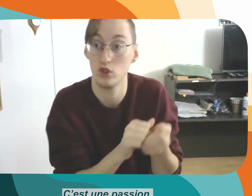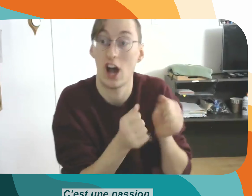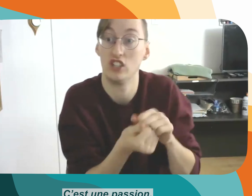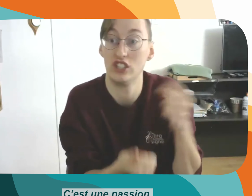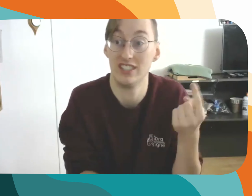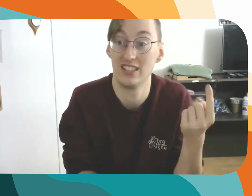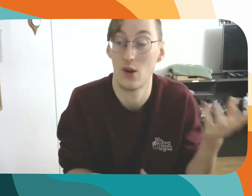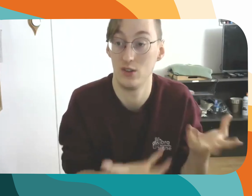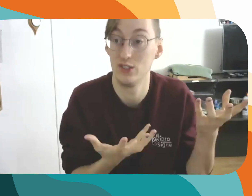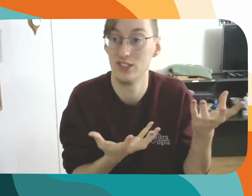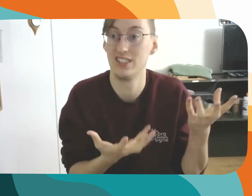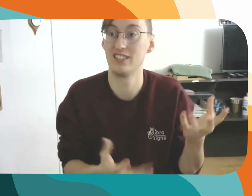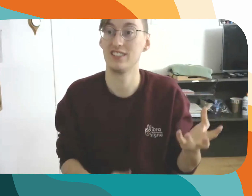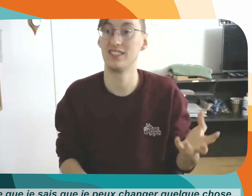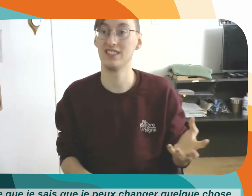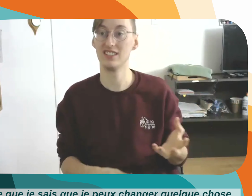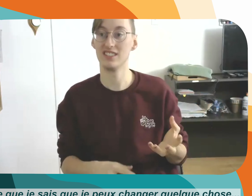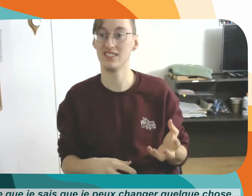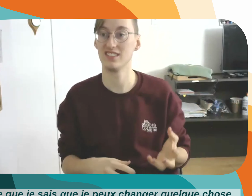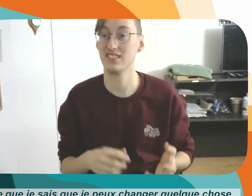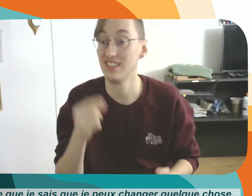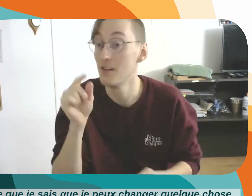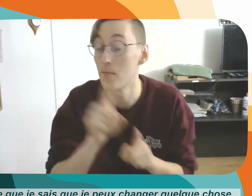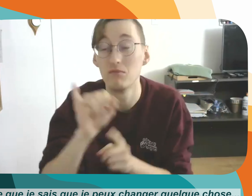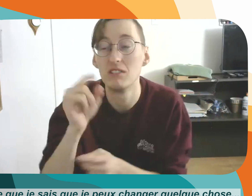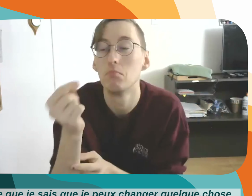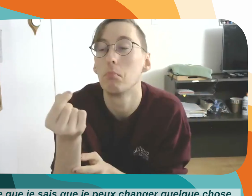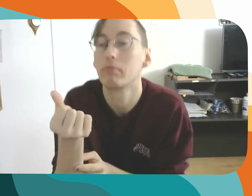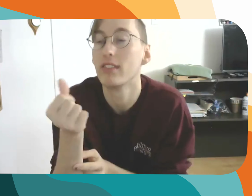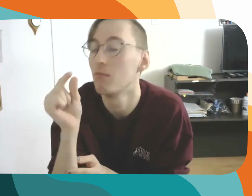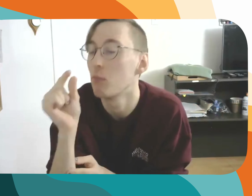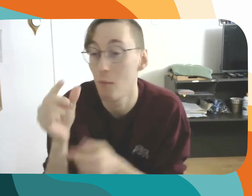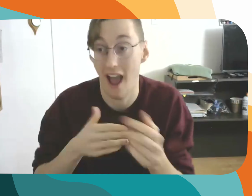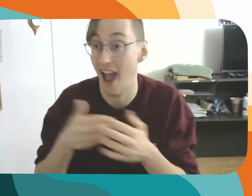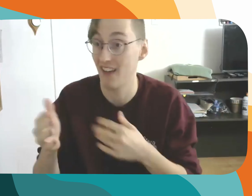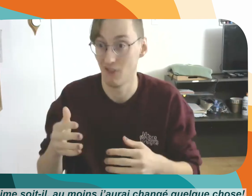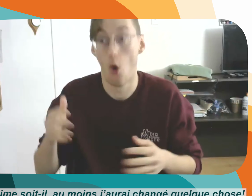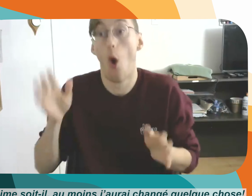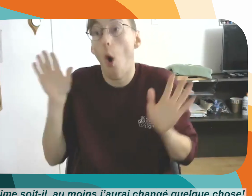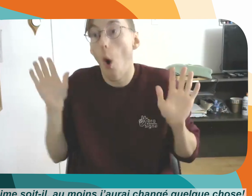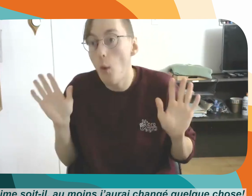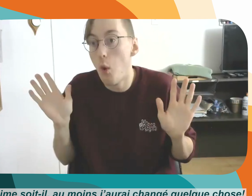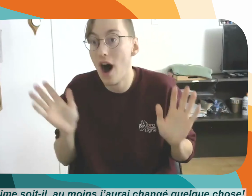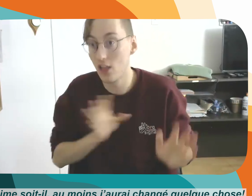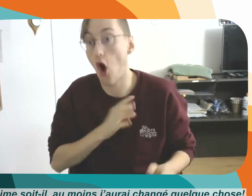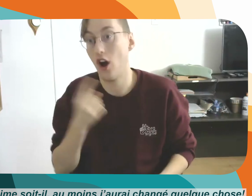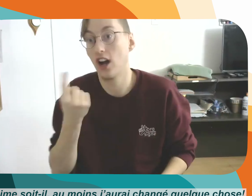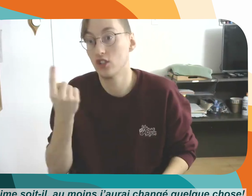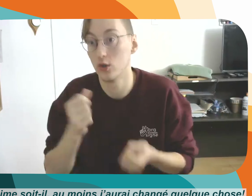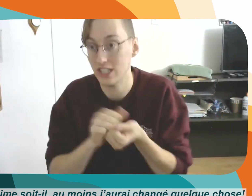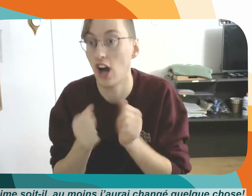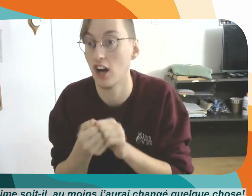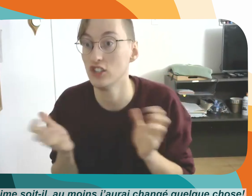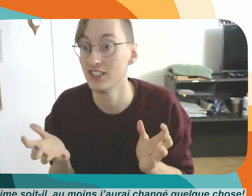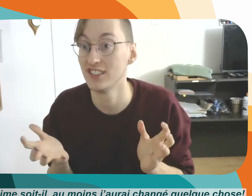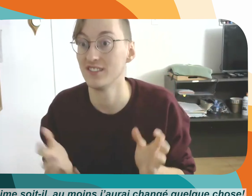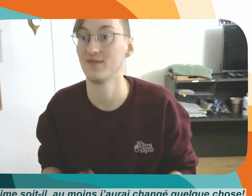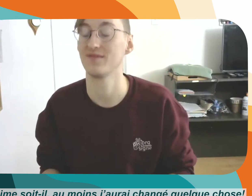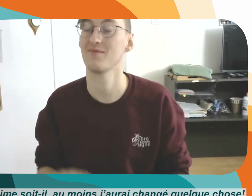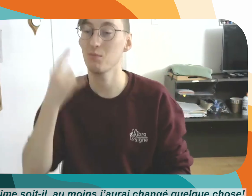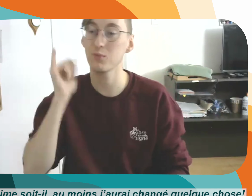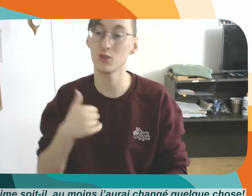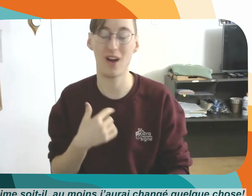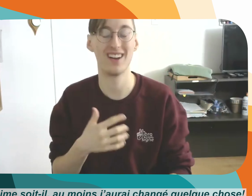C'est une passion, parce que je sais que je peux changer quelque chose. Puis si minime soit-il, au moins,